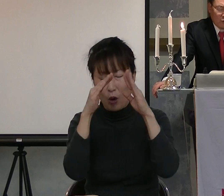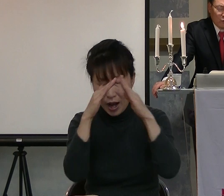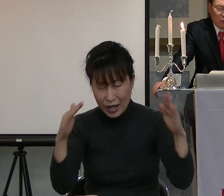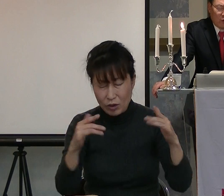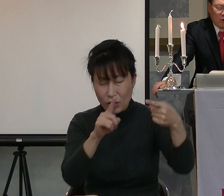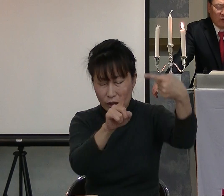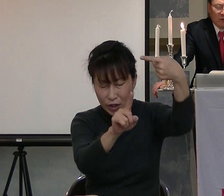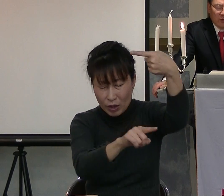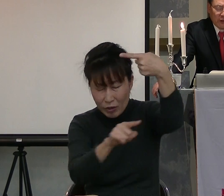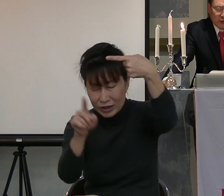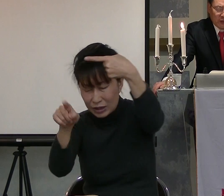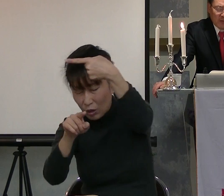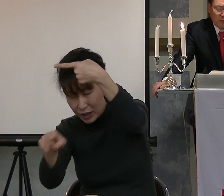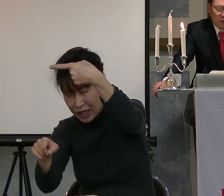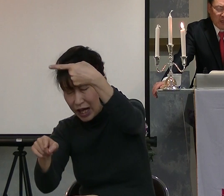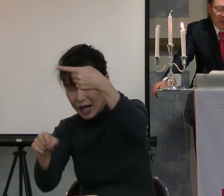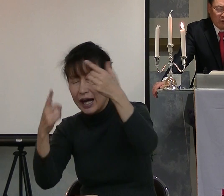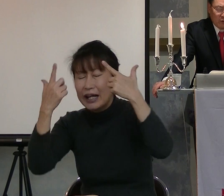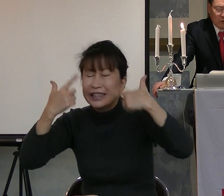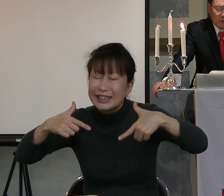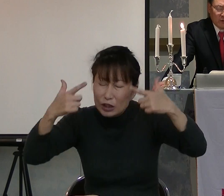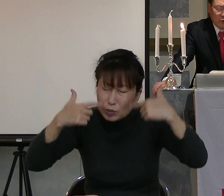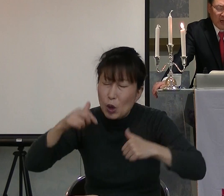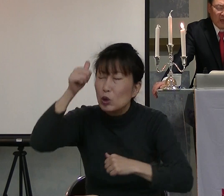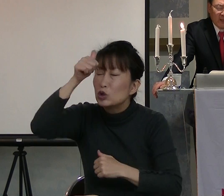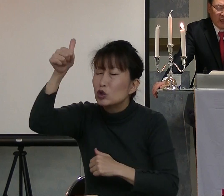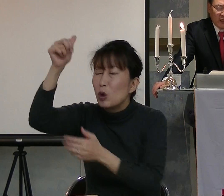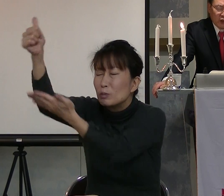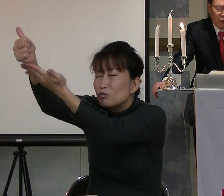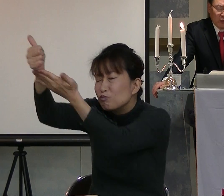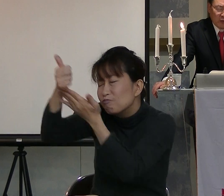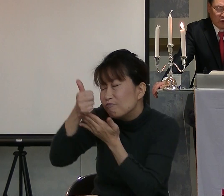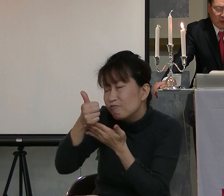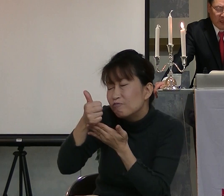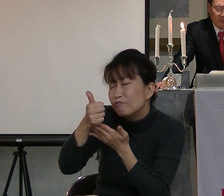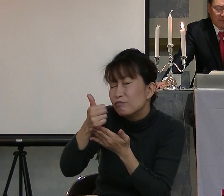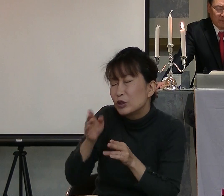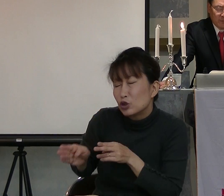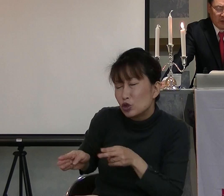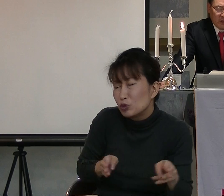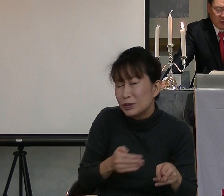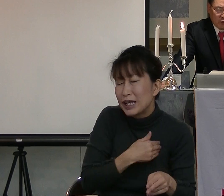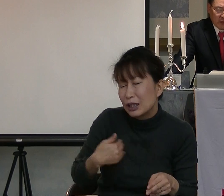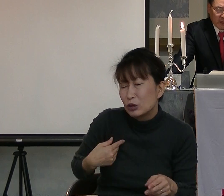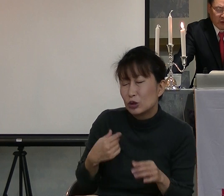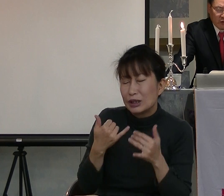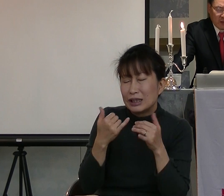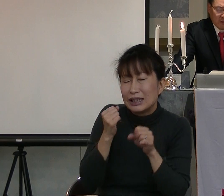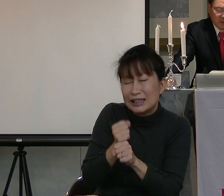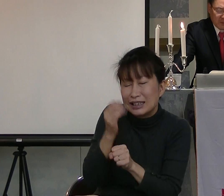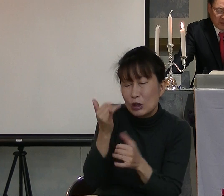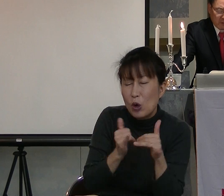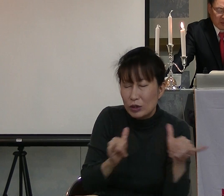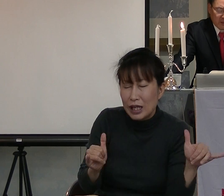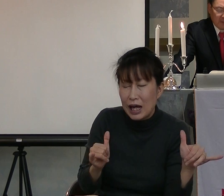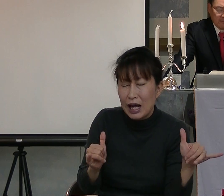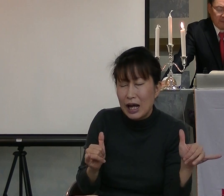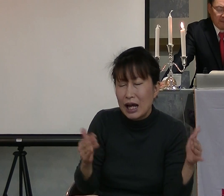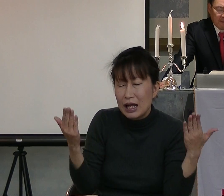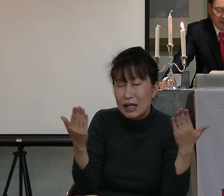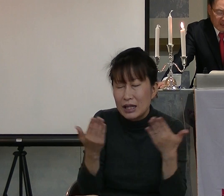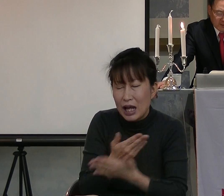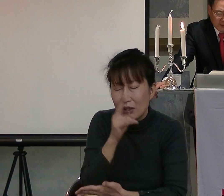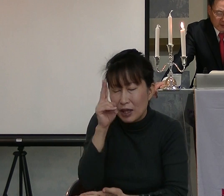この主をいつでも迎えられる備えができた信仰者として生きることができるように導いてください。